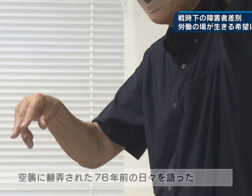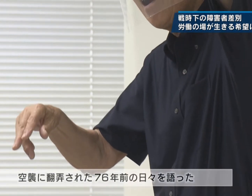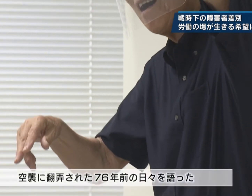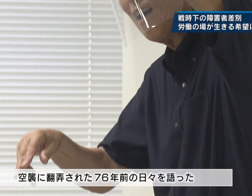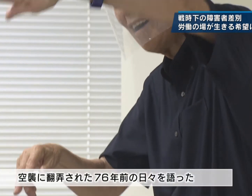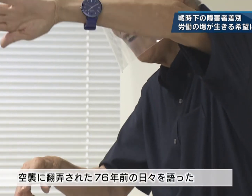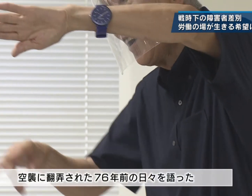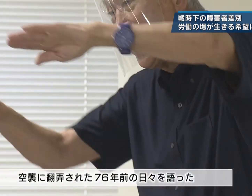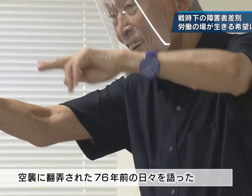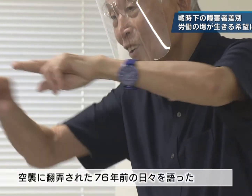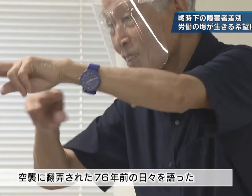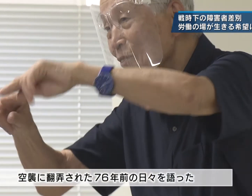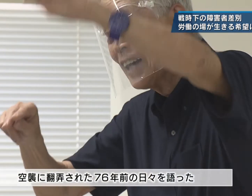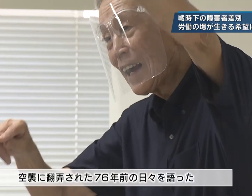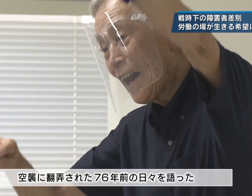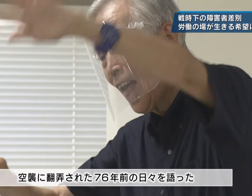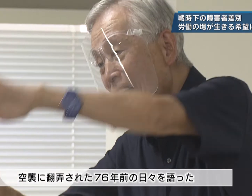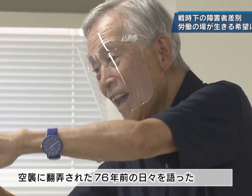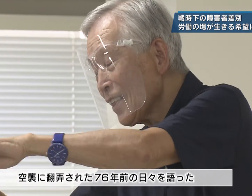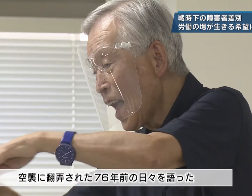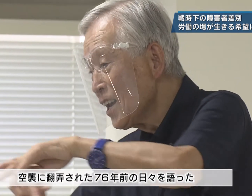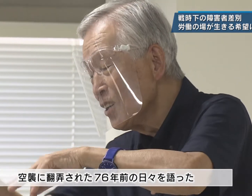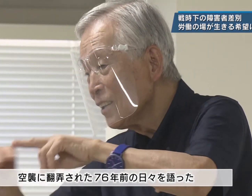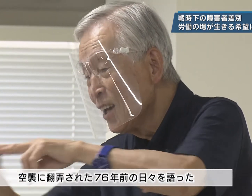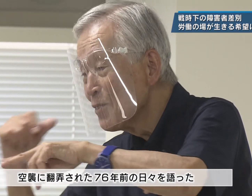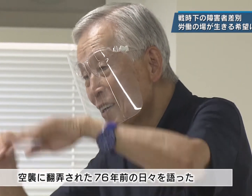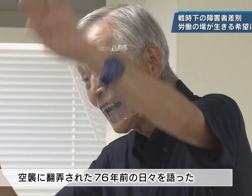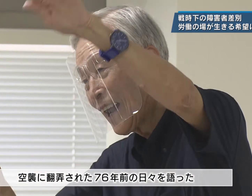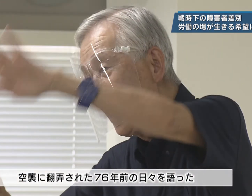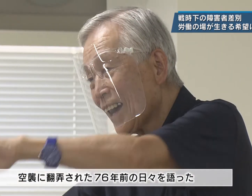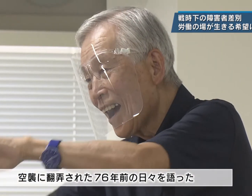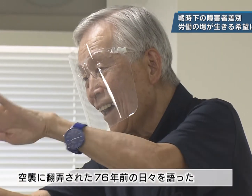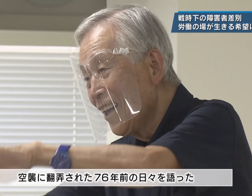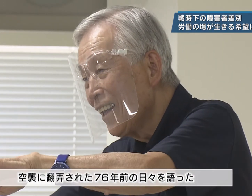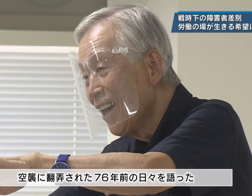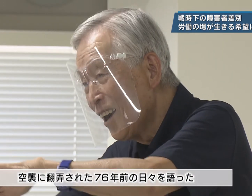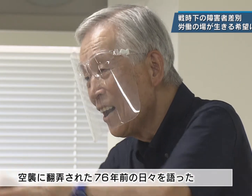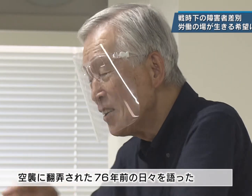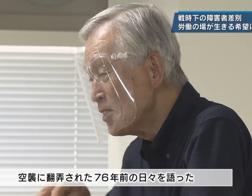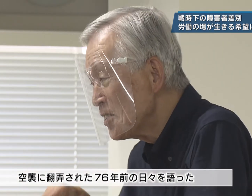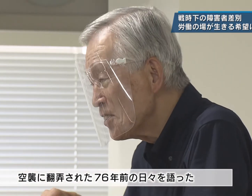空襲に翻弄された76年前の日々を語りました